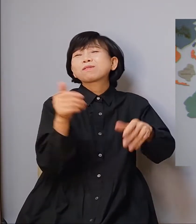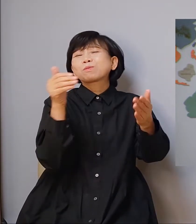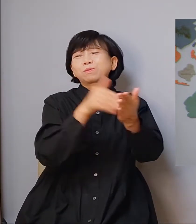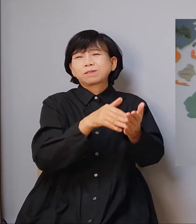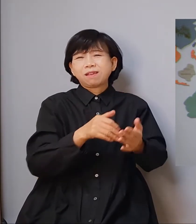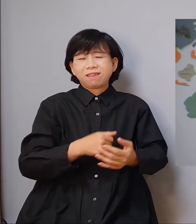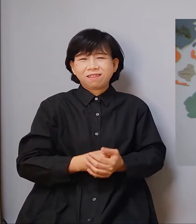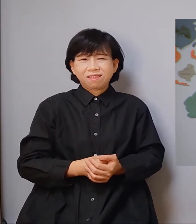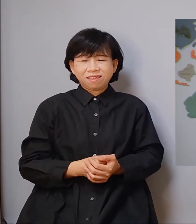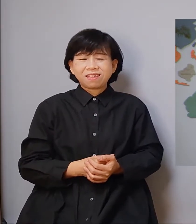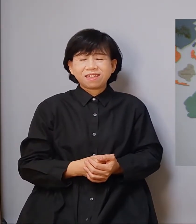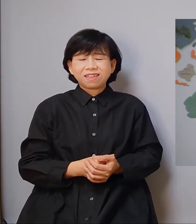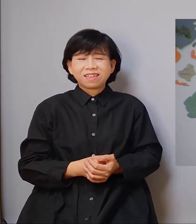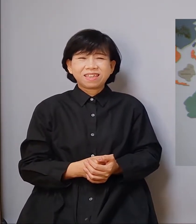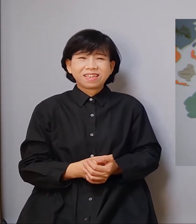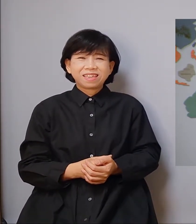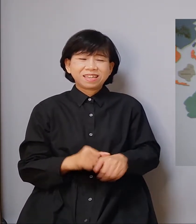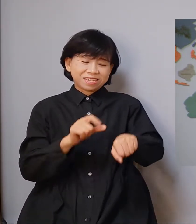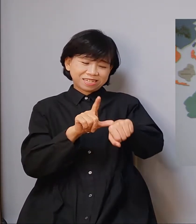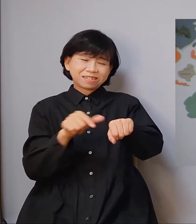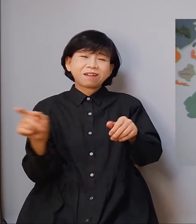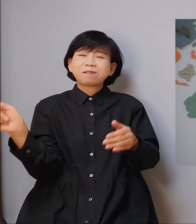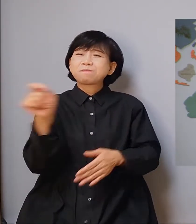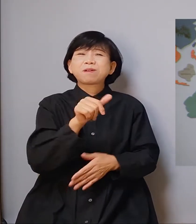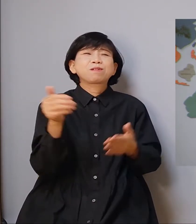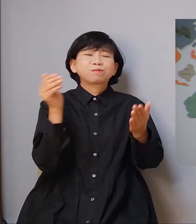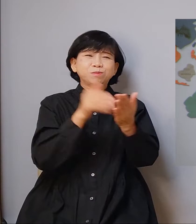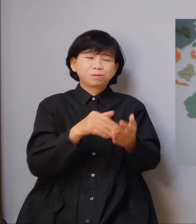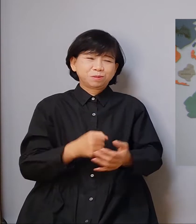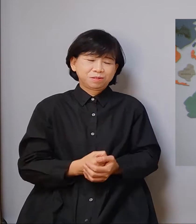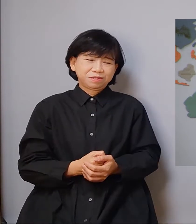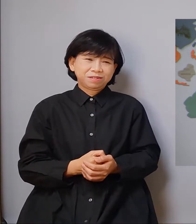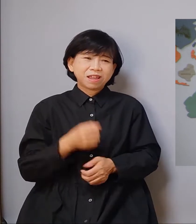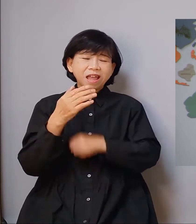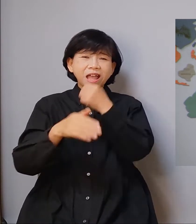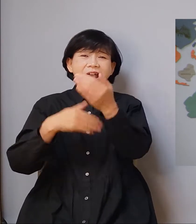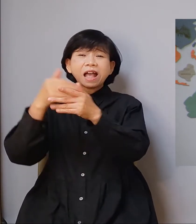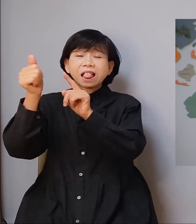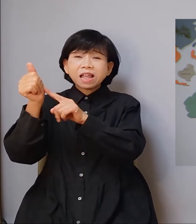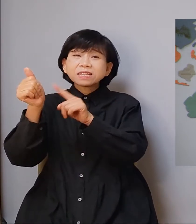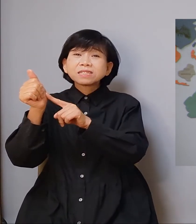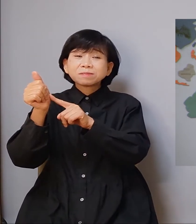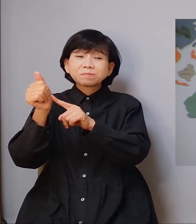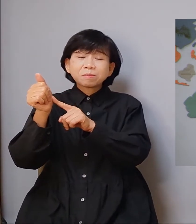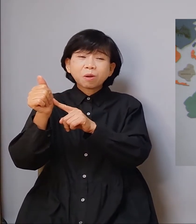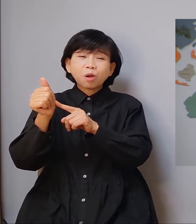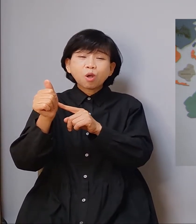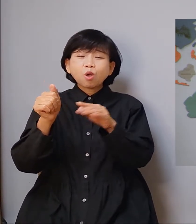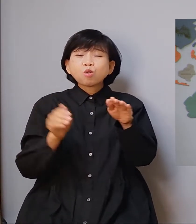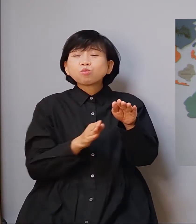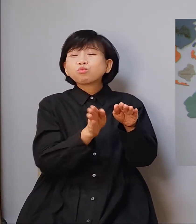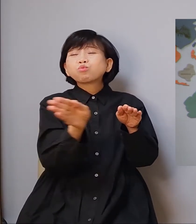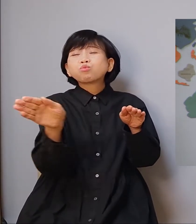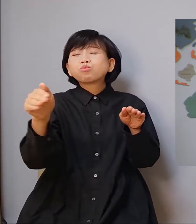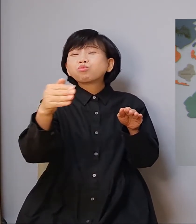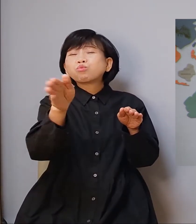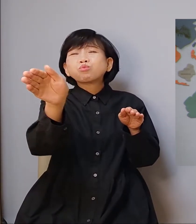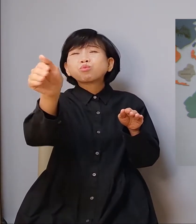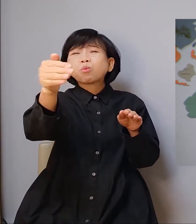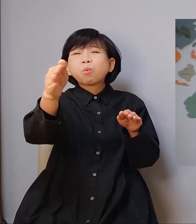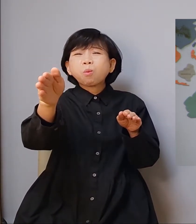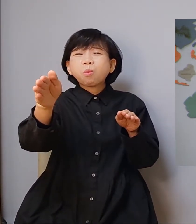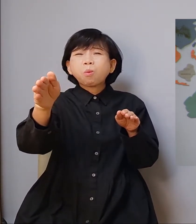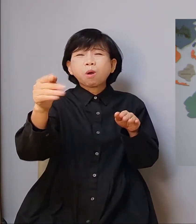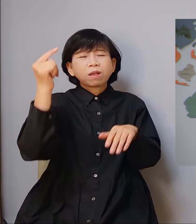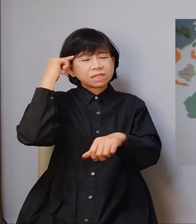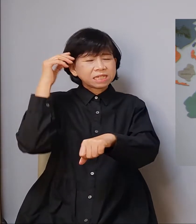빨리 도착하는 경우가 있더라고요. 하나님은 우회로의 지혜를 아십니다. 그래서겠죠.